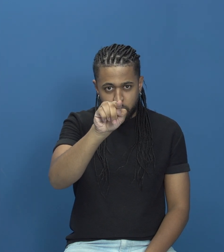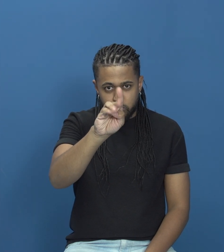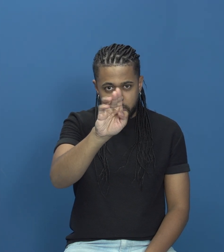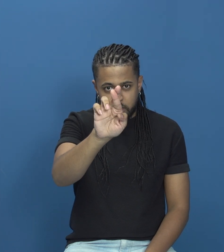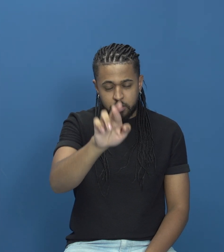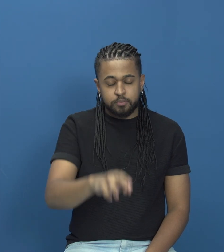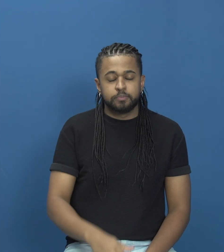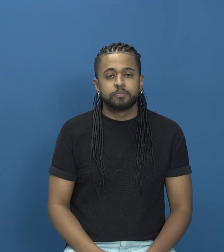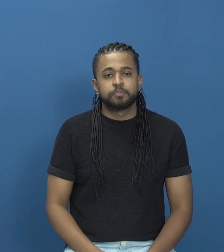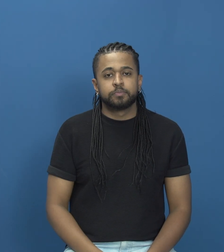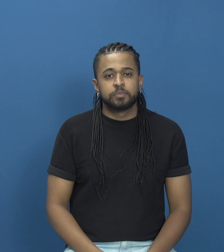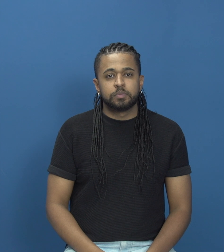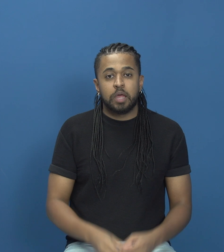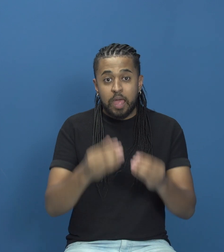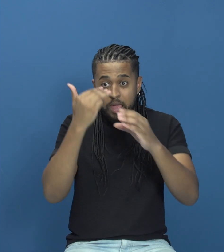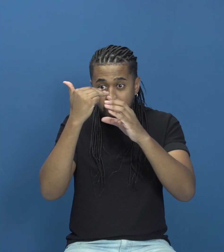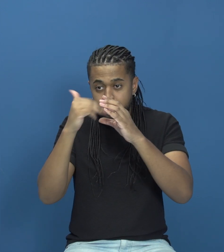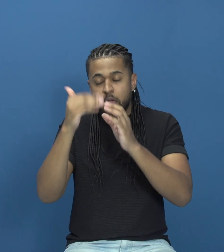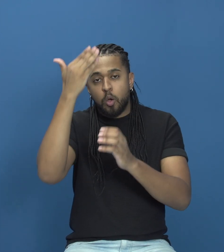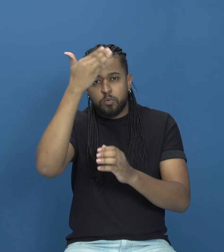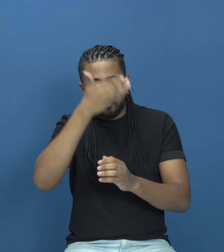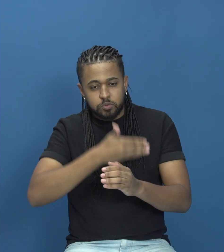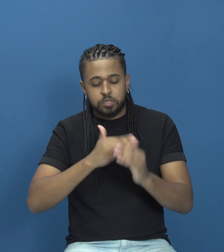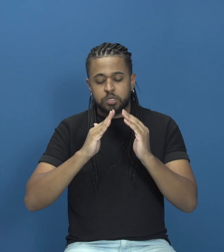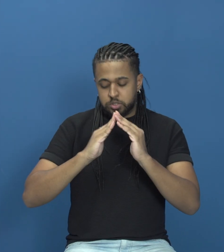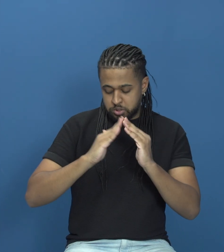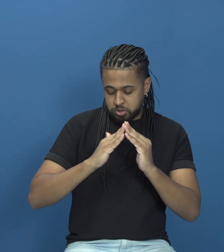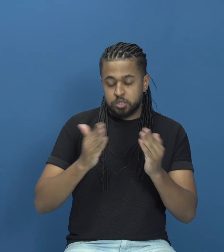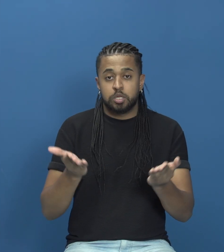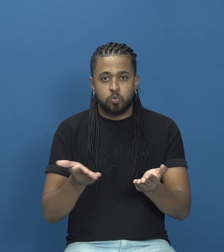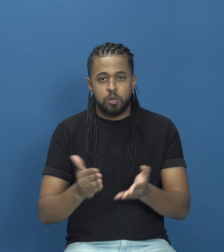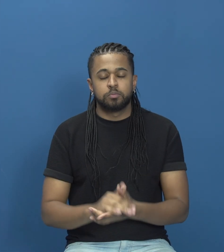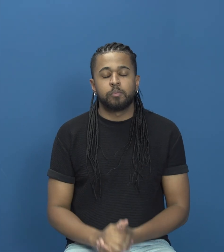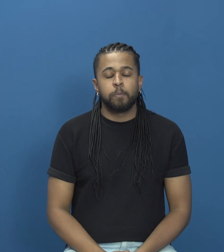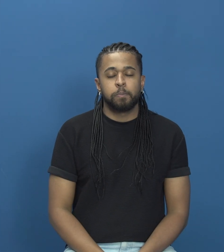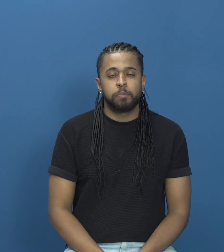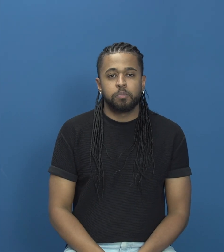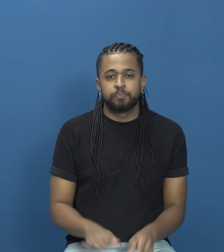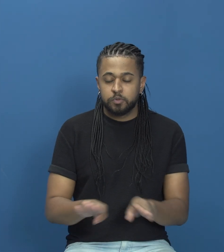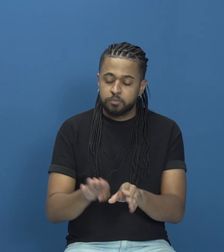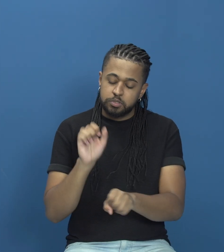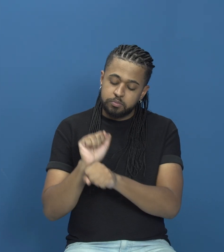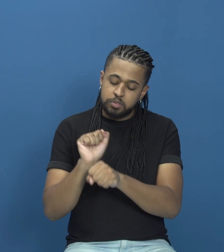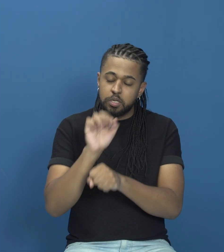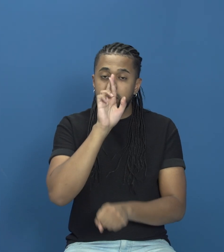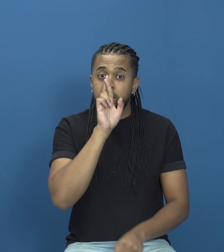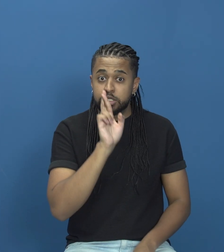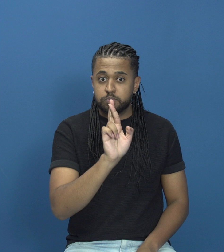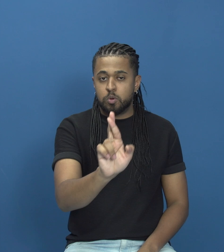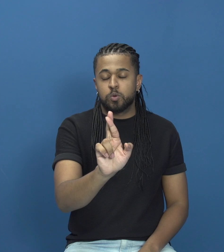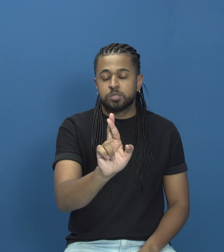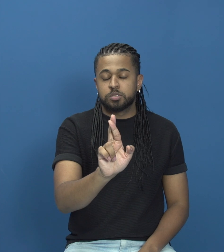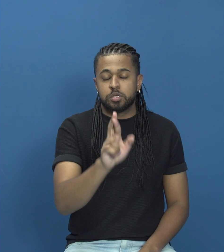prai@unila.edu.br, encaminhando o comprovante de residência atual. E aguardar resposta